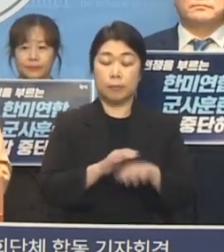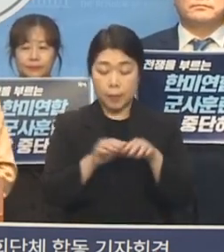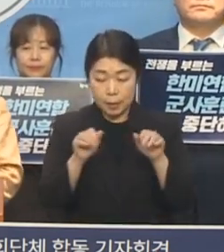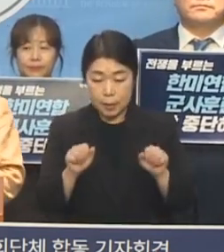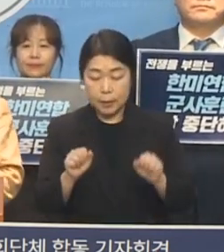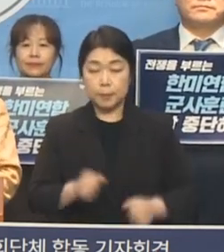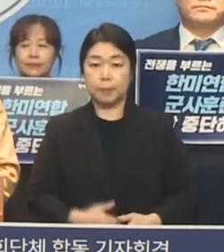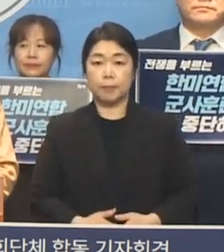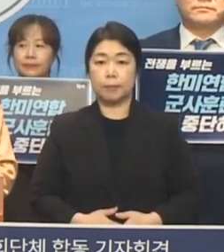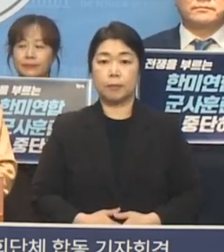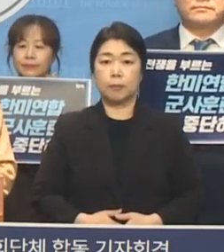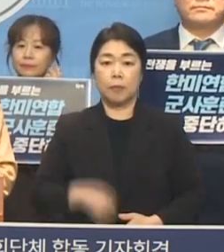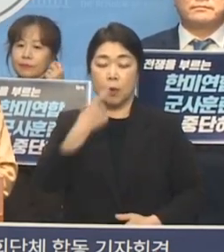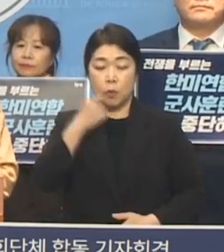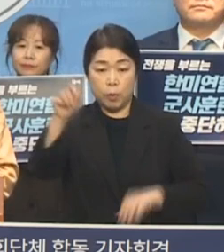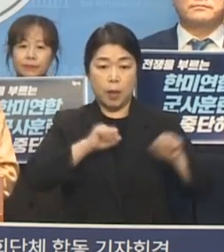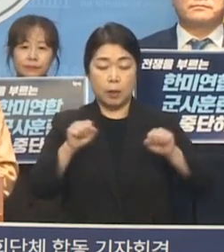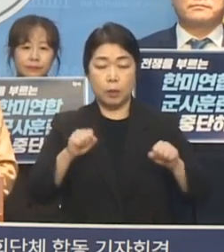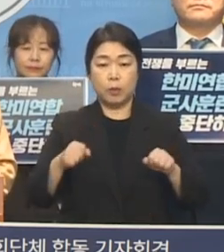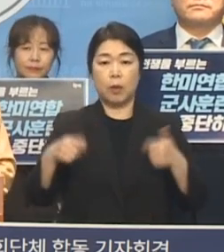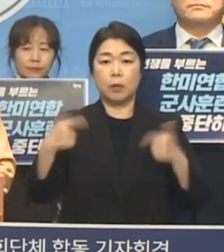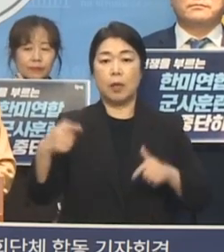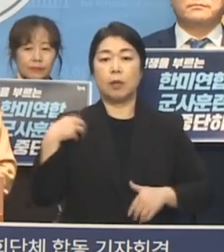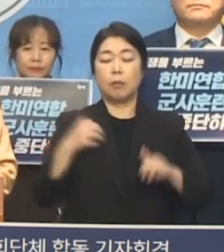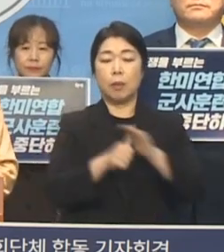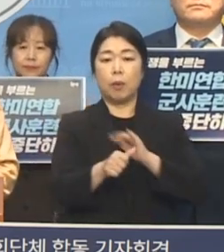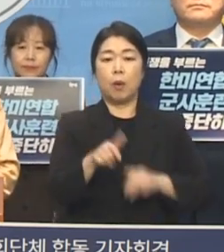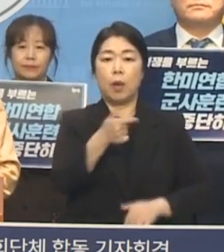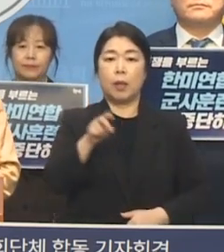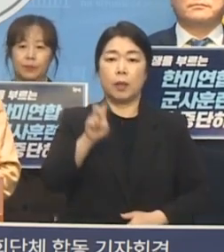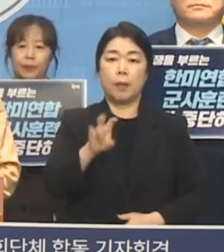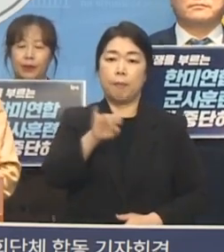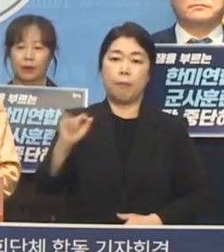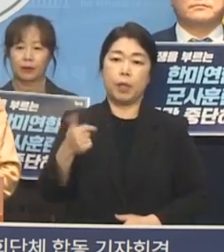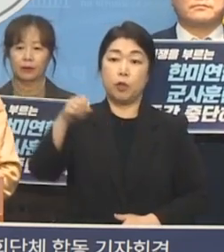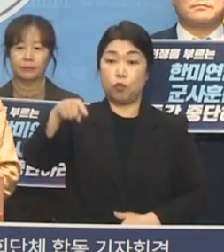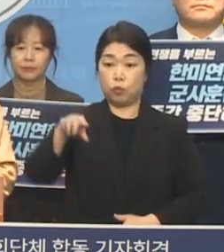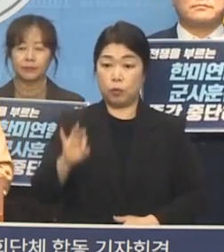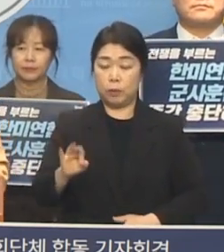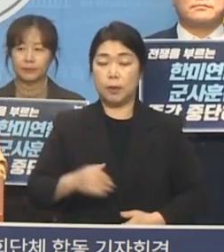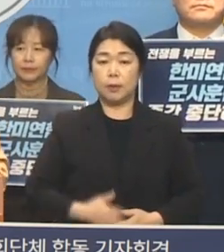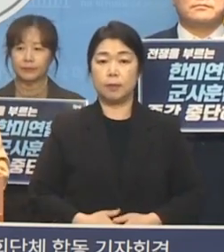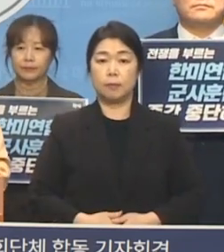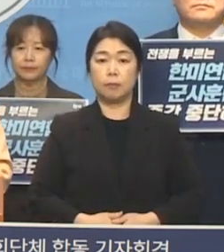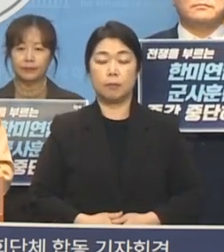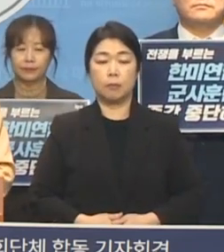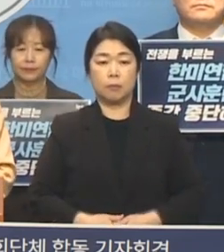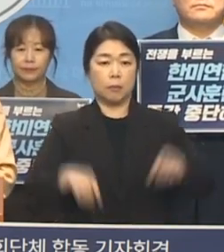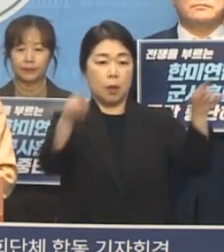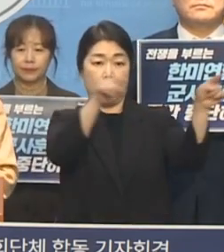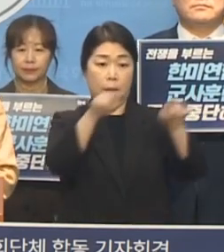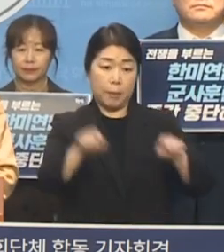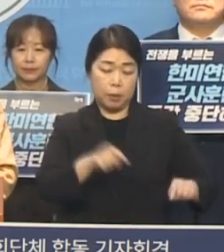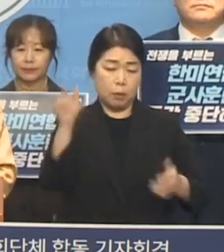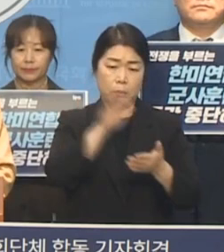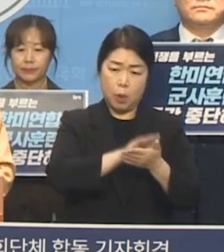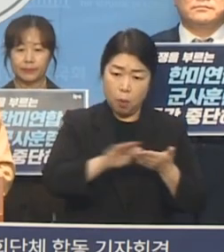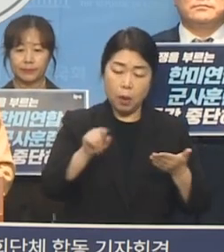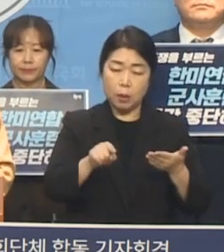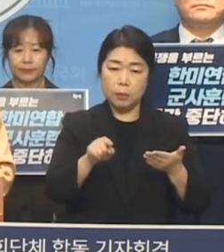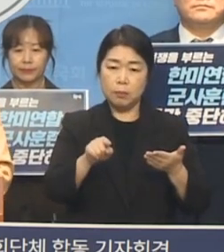안녕하십니까. 촛불행동의 상임대표 김민웅입니다. 한반도의 평화체제가 근본에서 무너지고